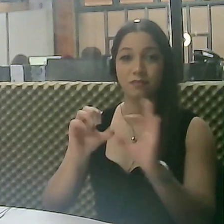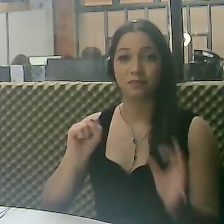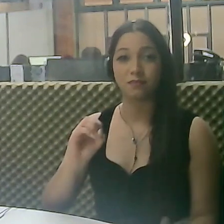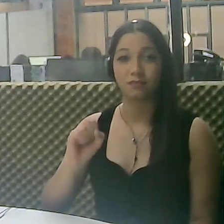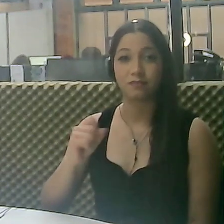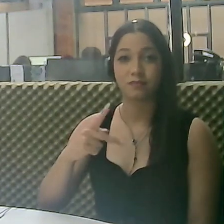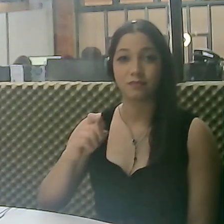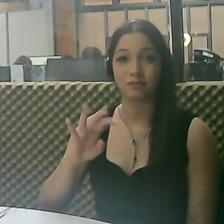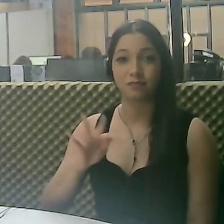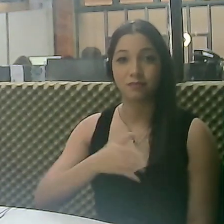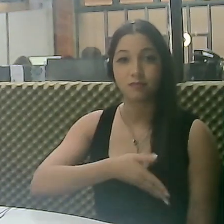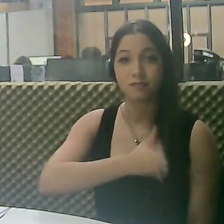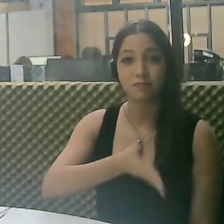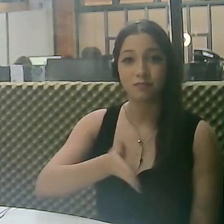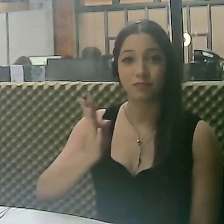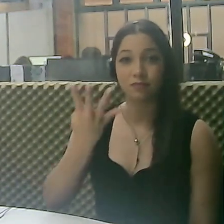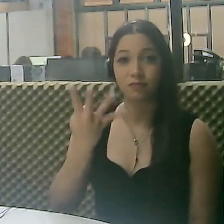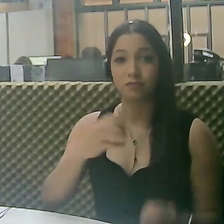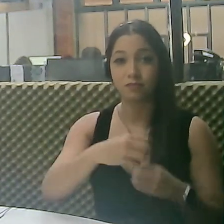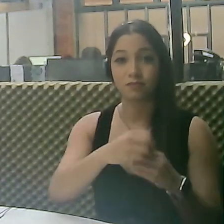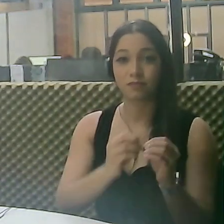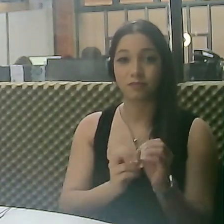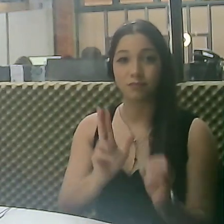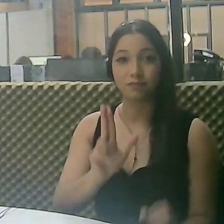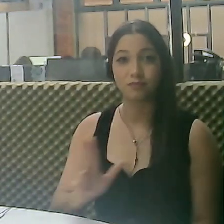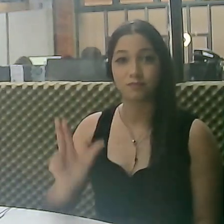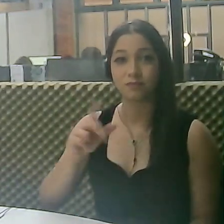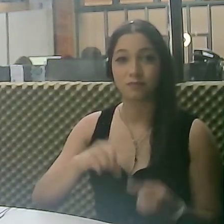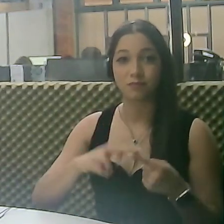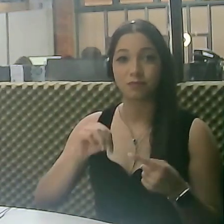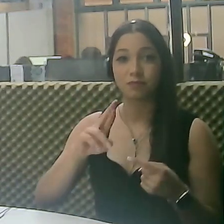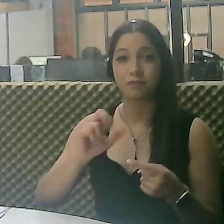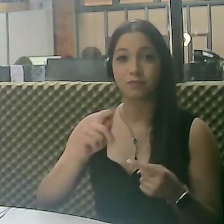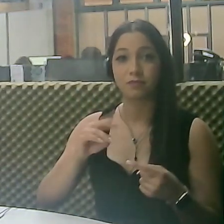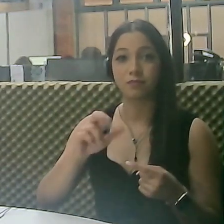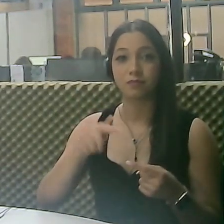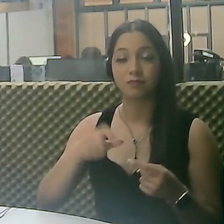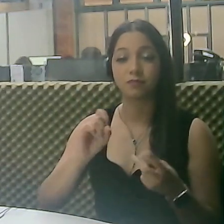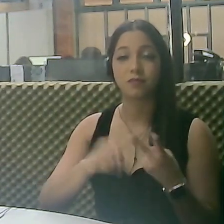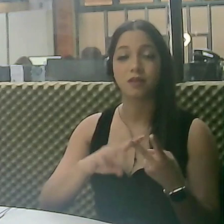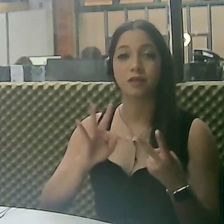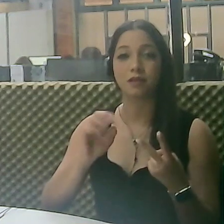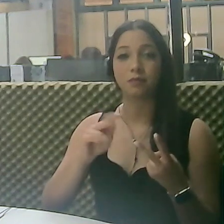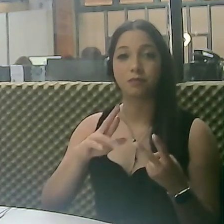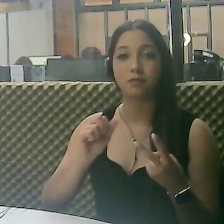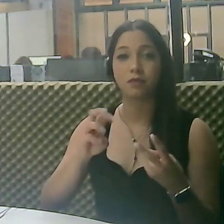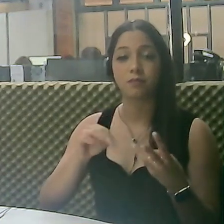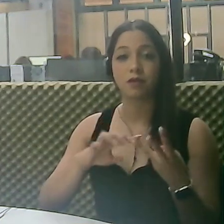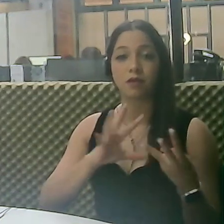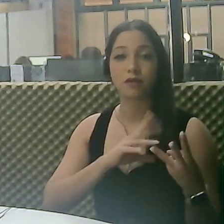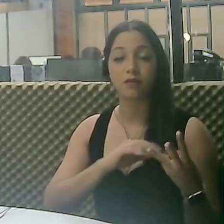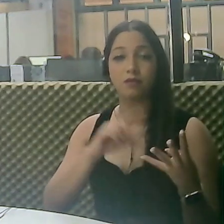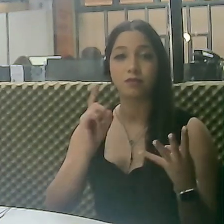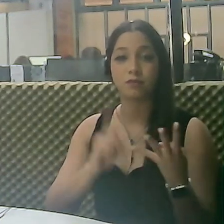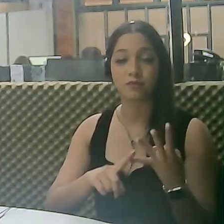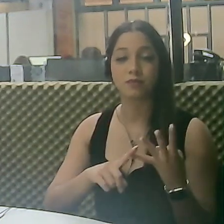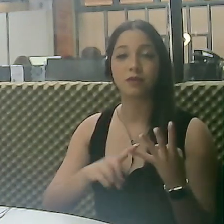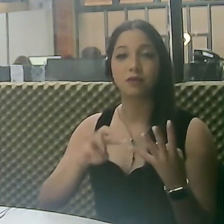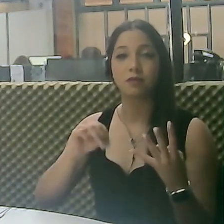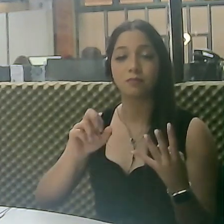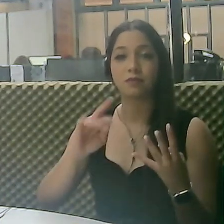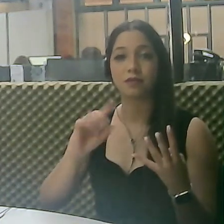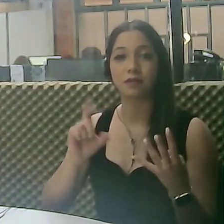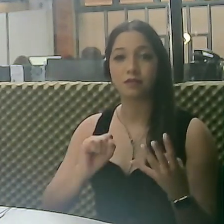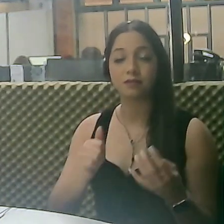vai percorrer os 4 distritos de Uberlândia: Miraporanga, Martinésia, Tapuirama e Cruzeiro dos Peixotos. Serão realizados